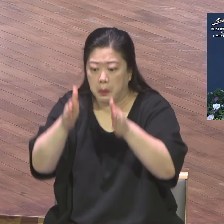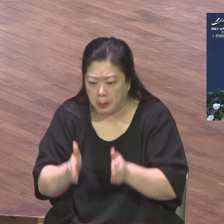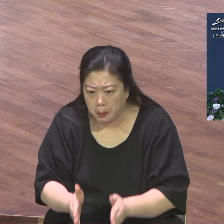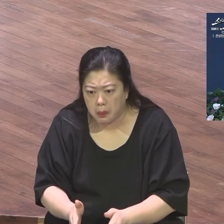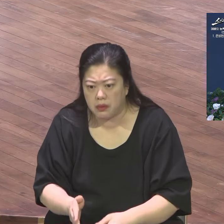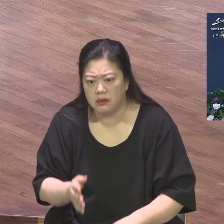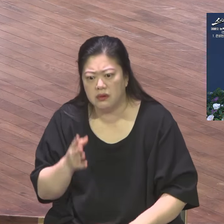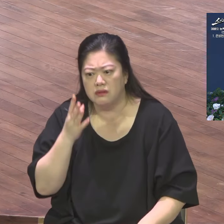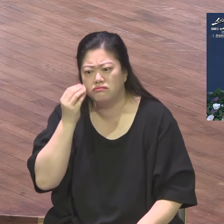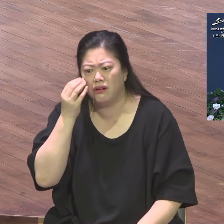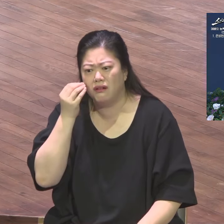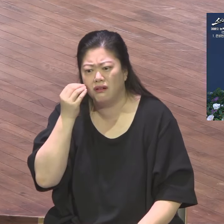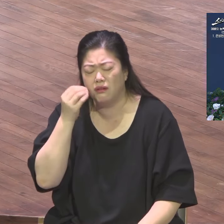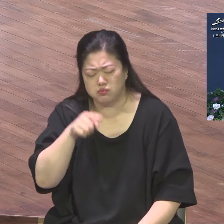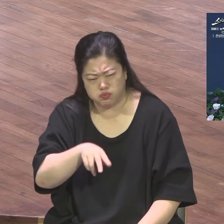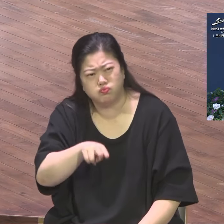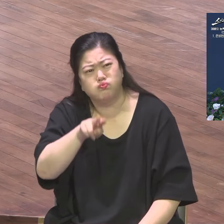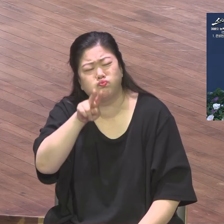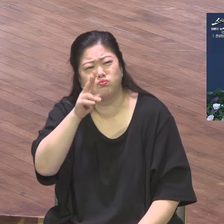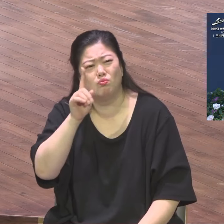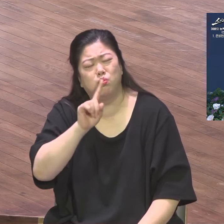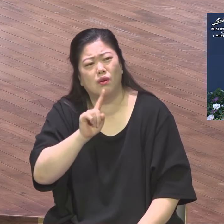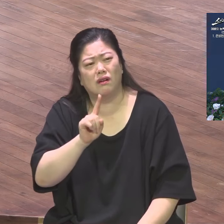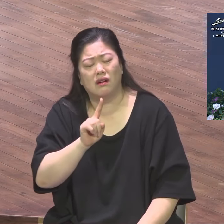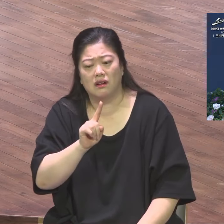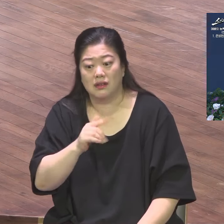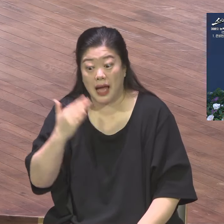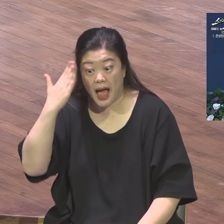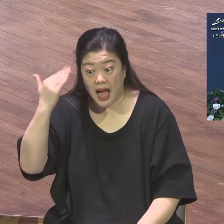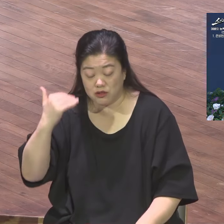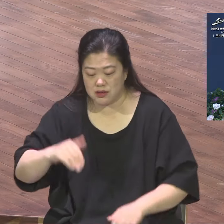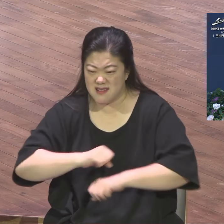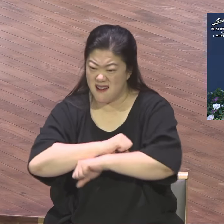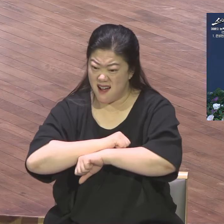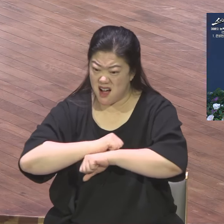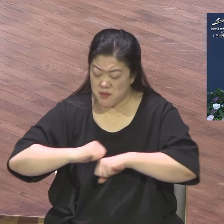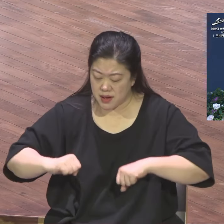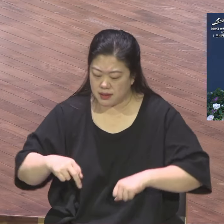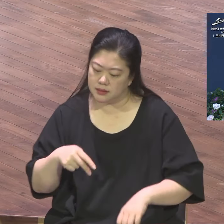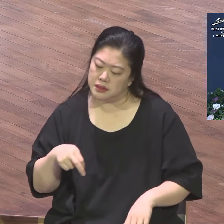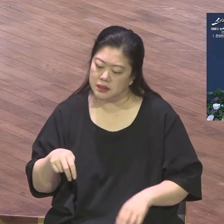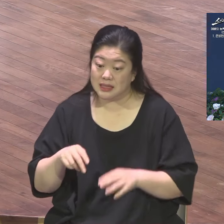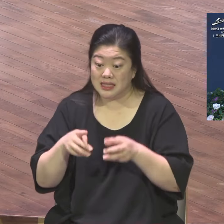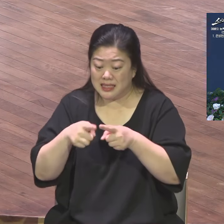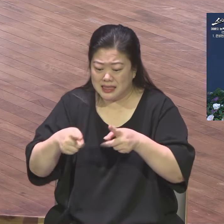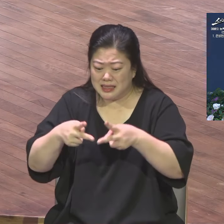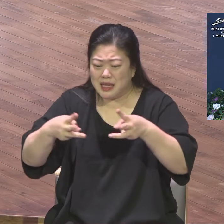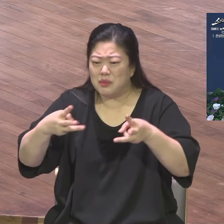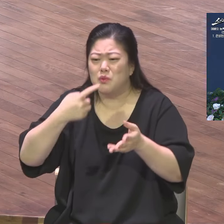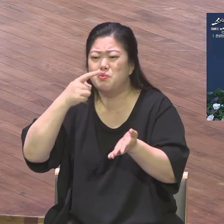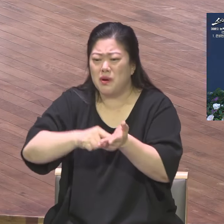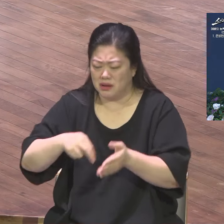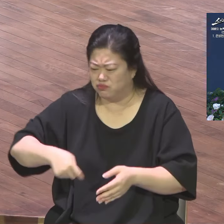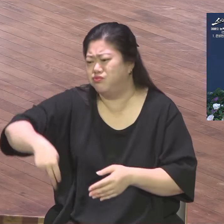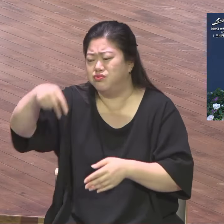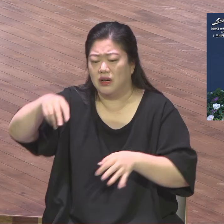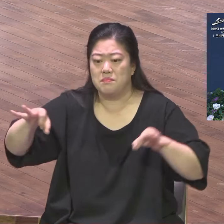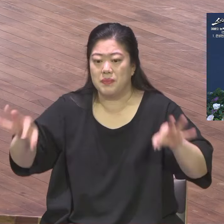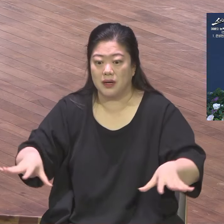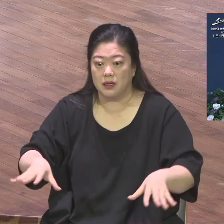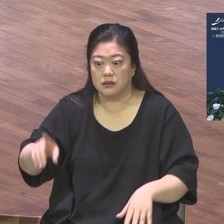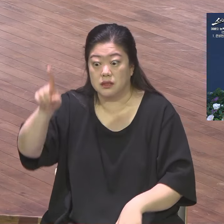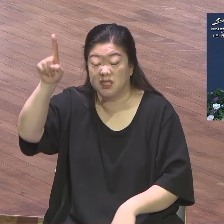그럼 저절로 뭐요? 올라가면서 뭘 생각합니까? 예배대로 올라가면서 자기 자신을 돌아보는 시간이죠.